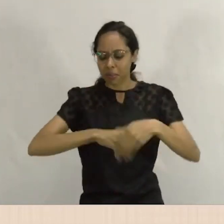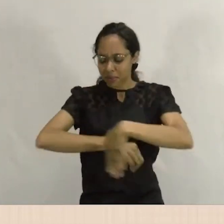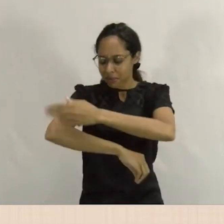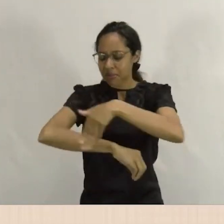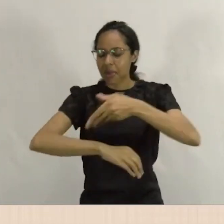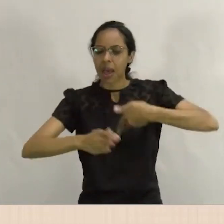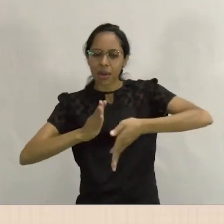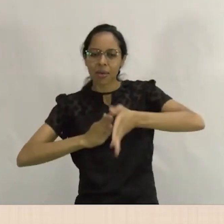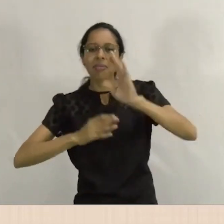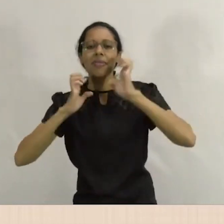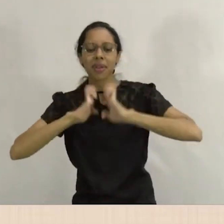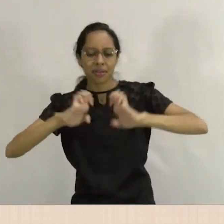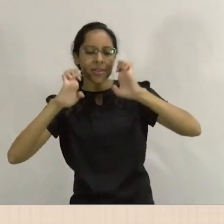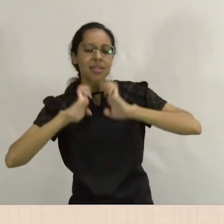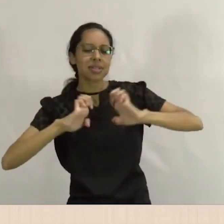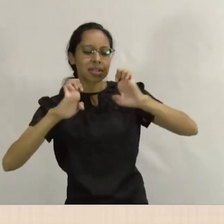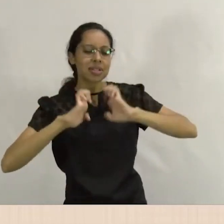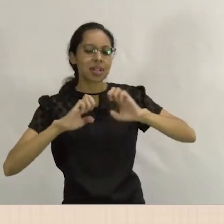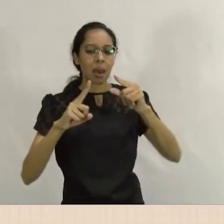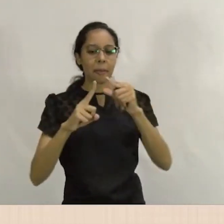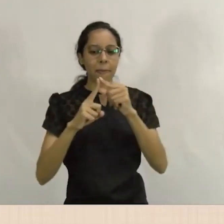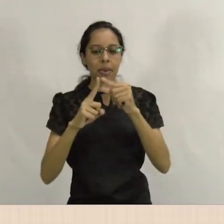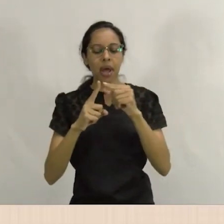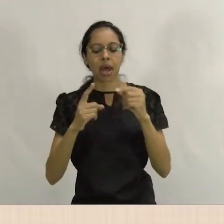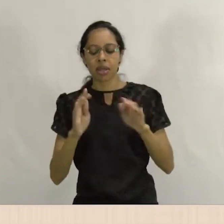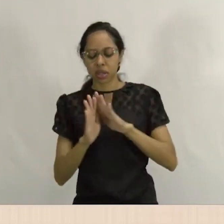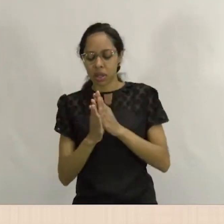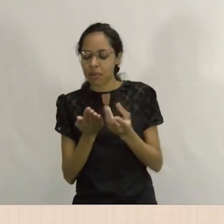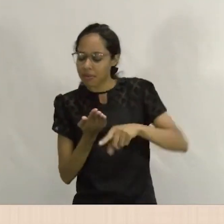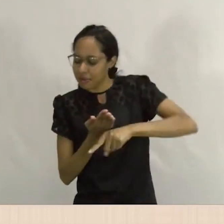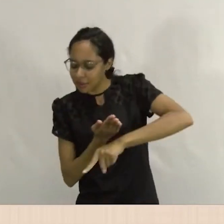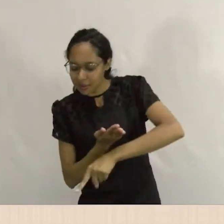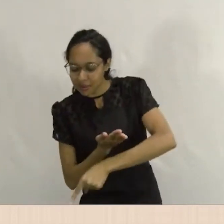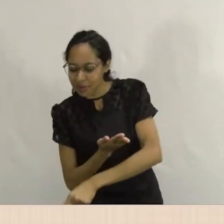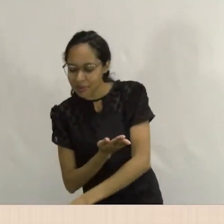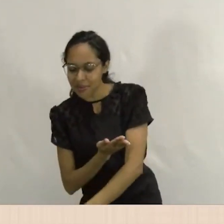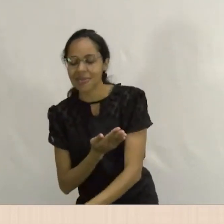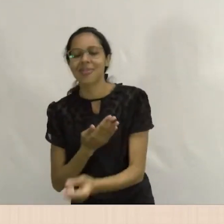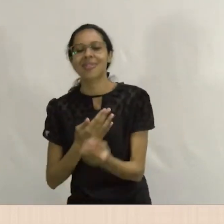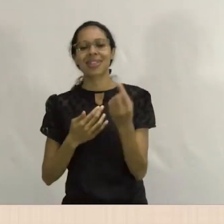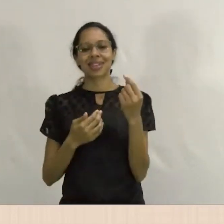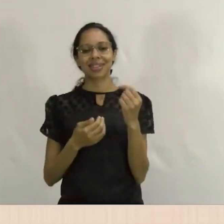na palavra. Ó, o Senhor está tecendo esse tecido maravilhoso.